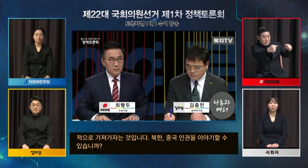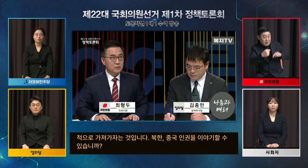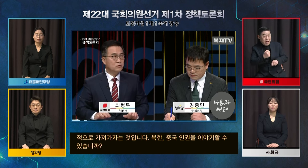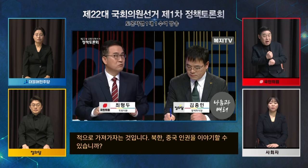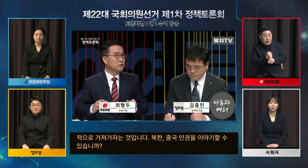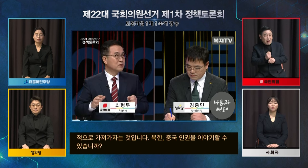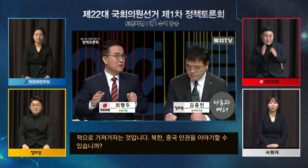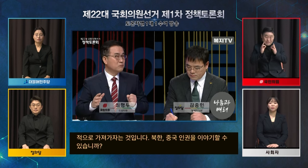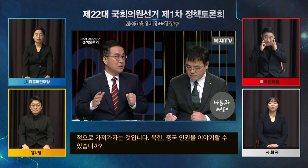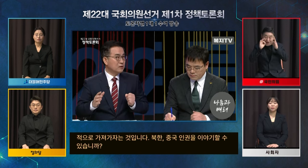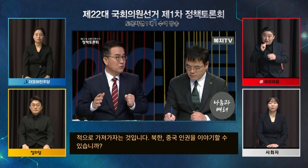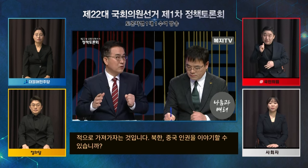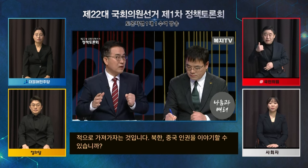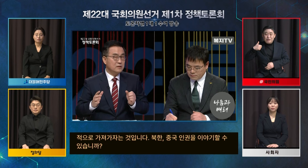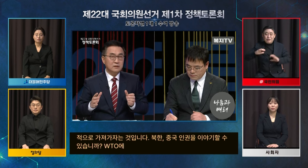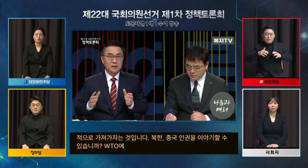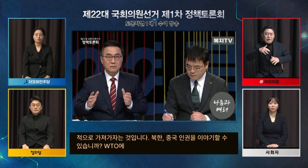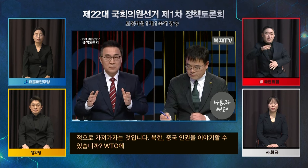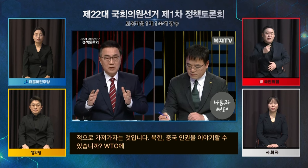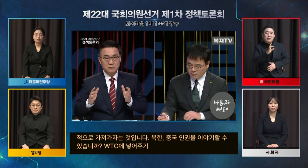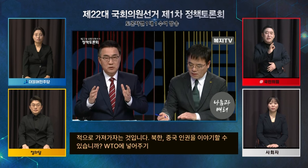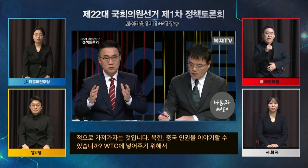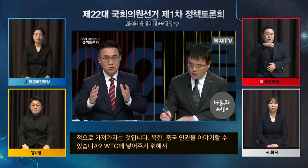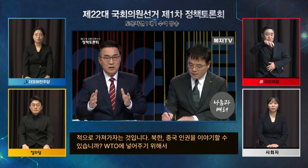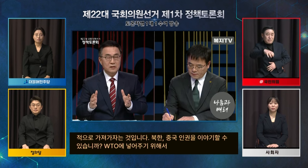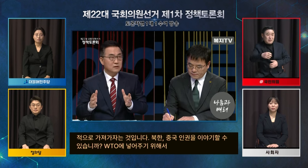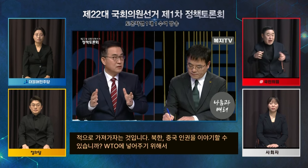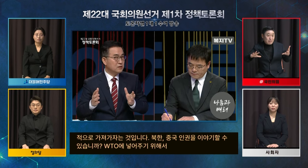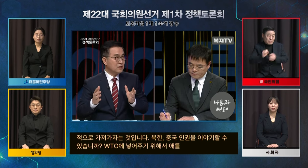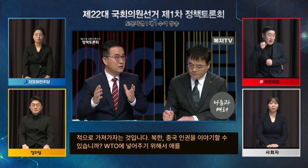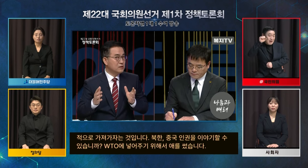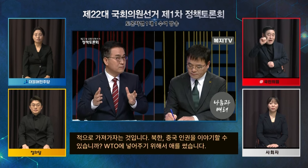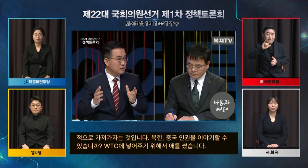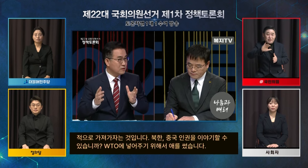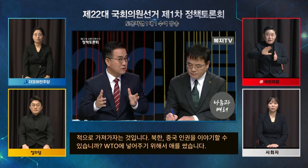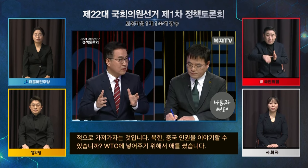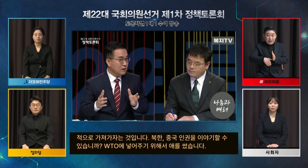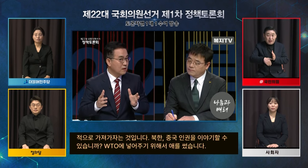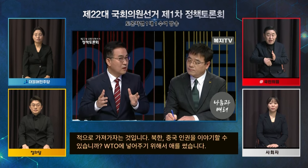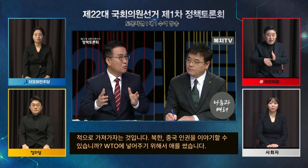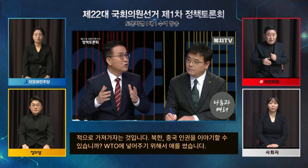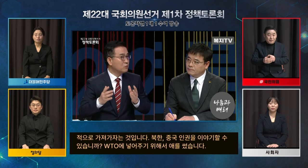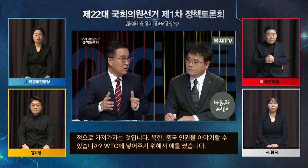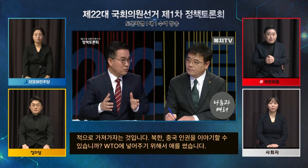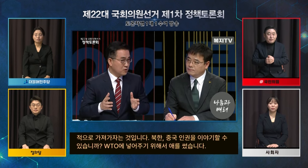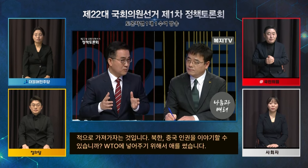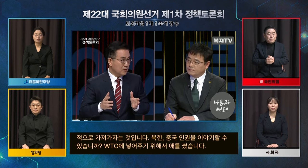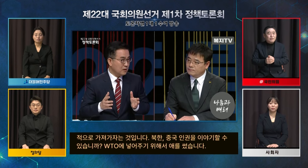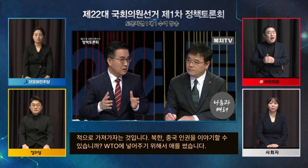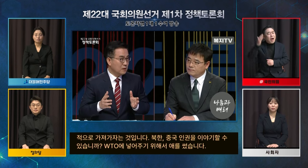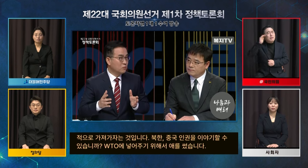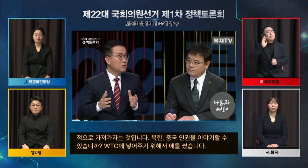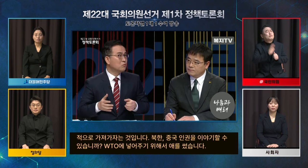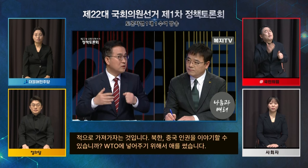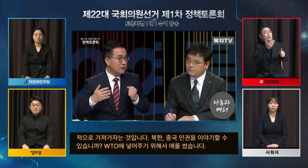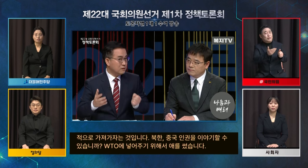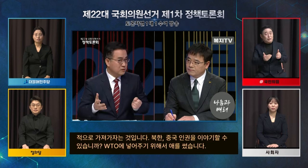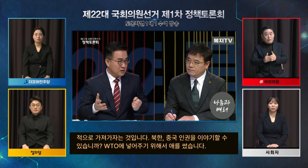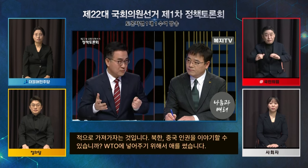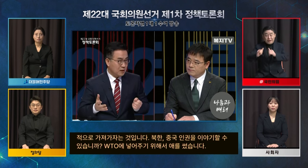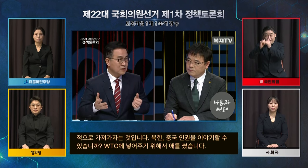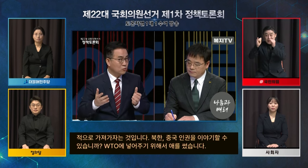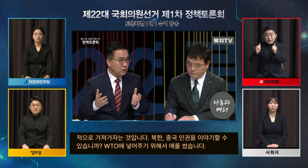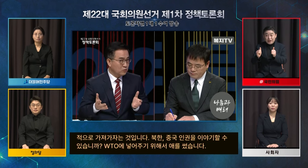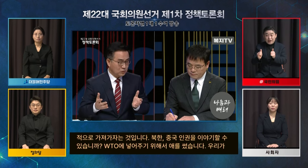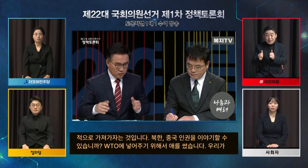중국이 천암문 사건 이후에 아시안게임을 유치하려는 것이 자질될 뻔했을 때 우리가 도와줬습니다. 우리가 국제사회를